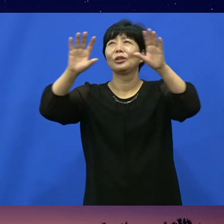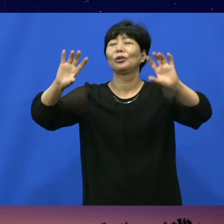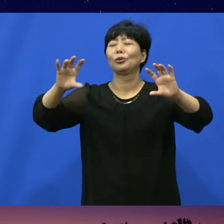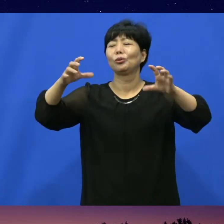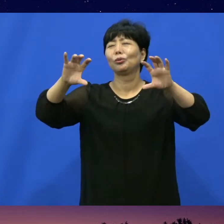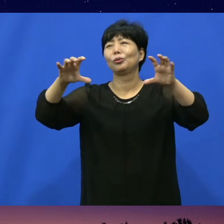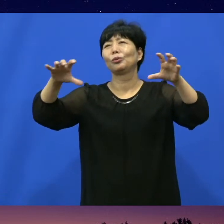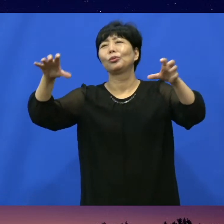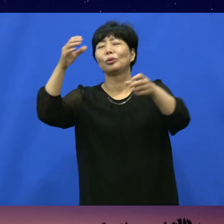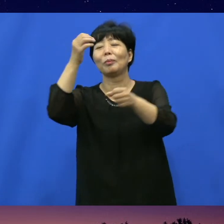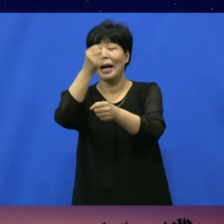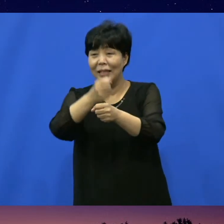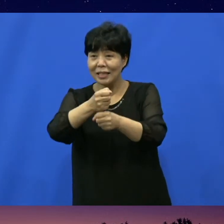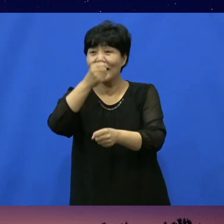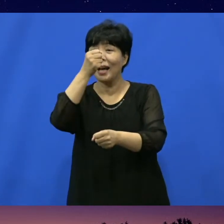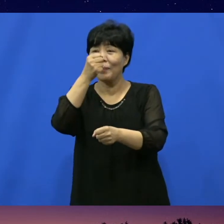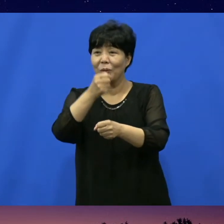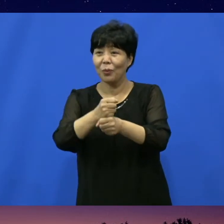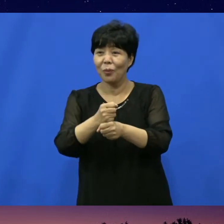삼아도